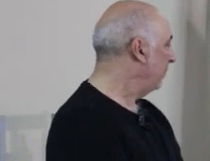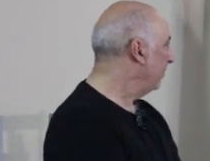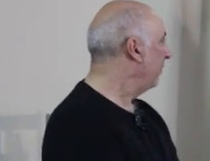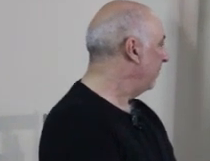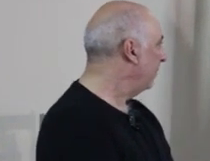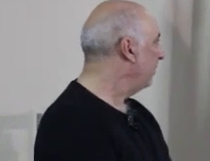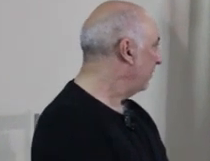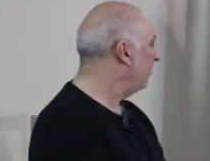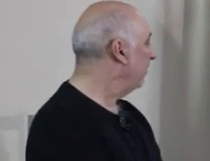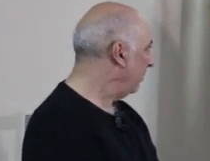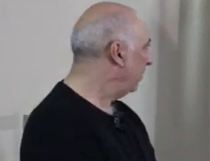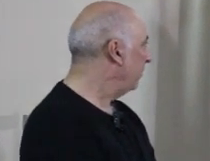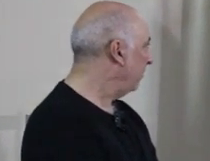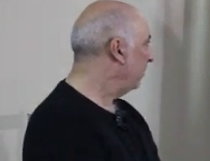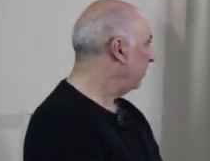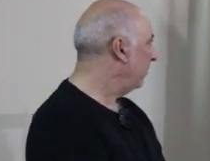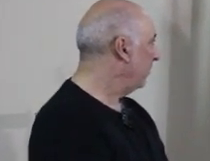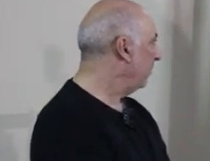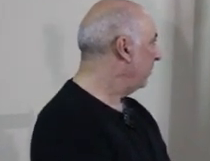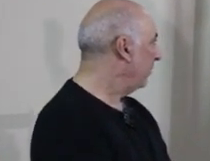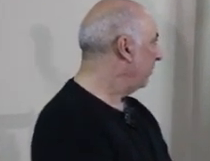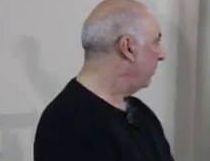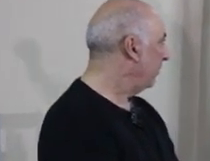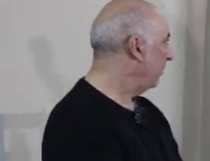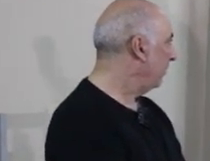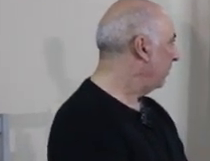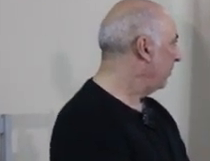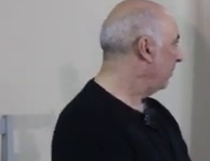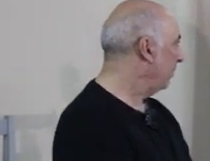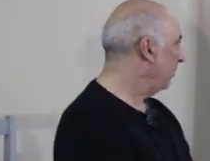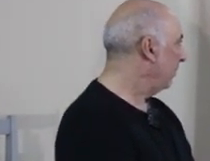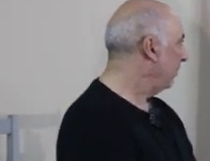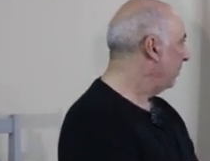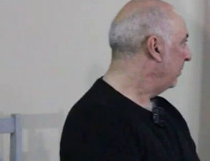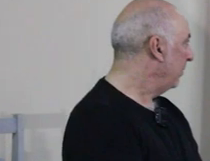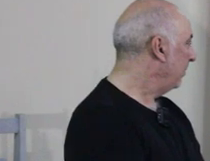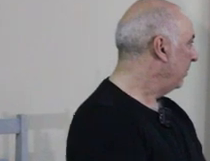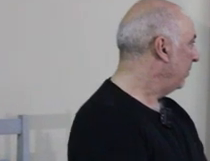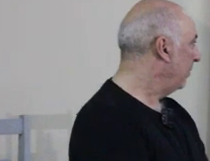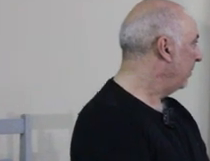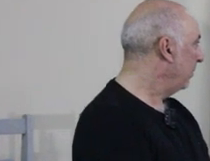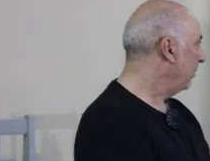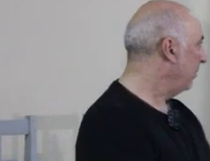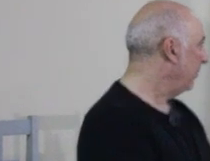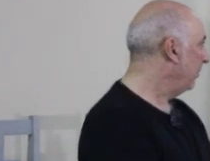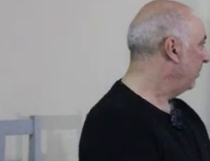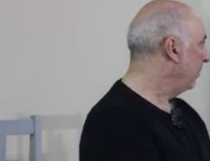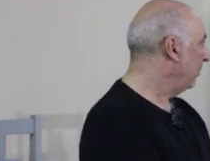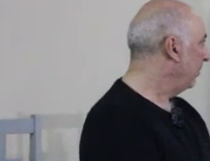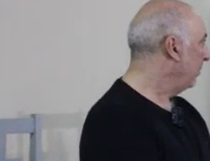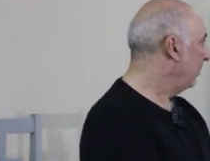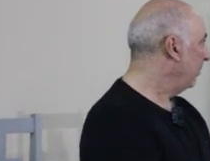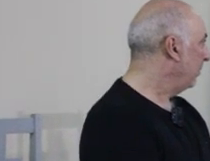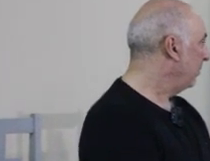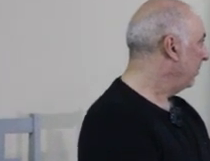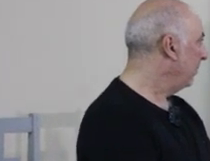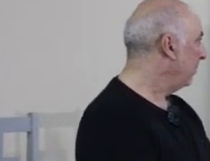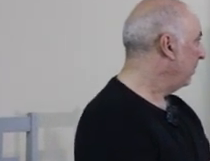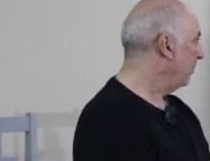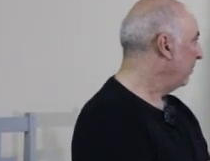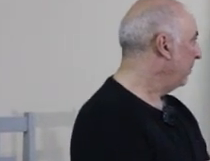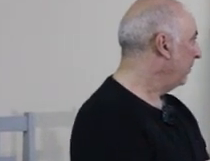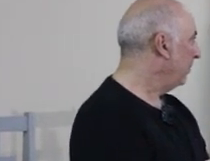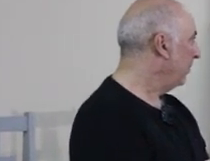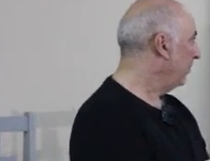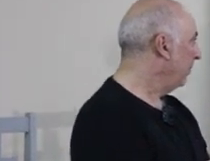objetivo, certo? Isso é muito importante destacar, porque eu vivenciei isso vindo. E quando eu passo por União da Vitória, eu paro onde? Eu